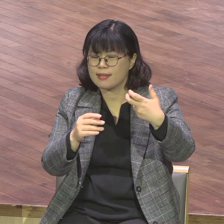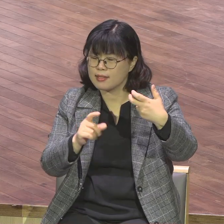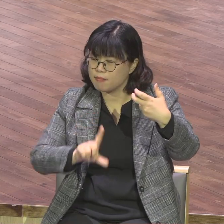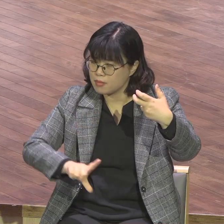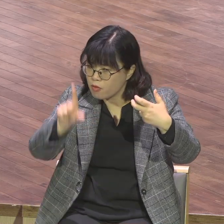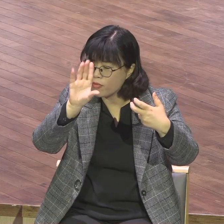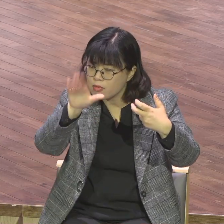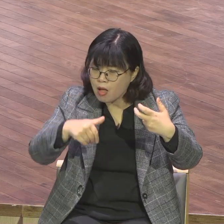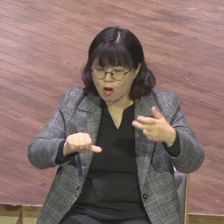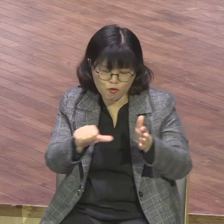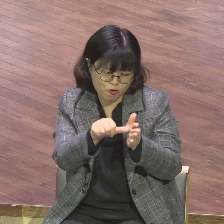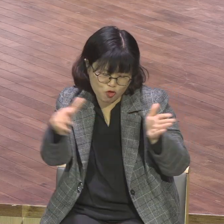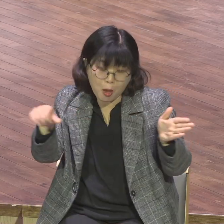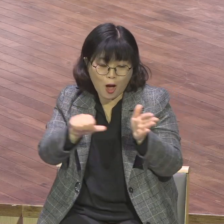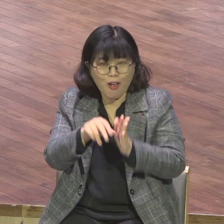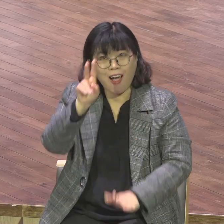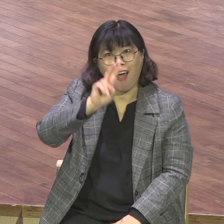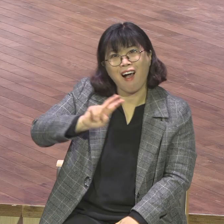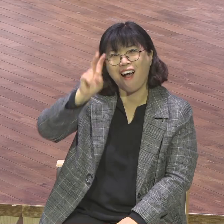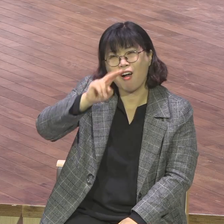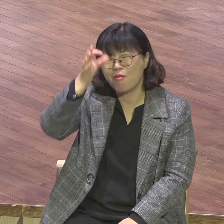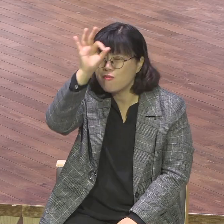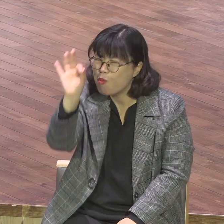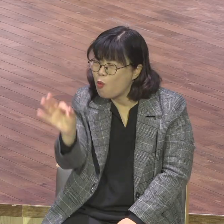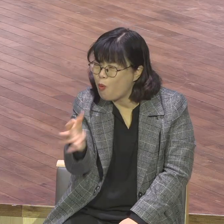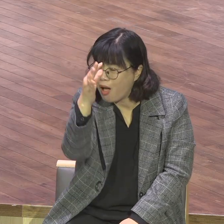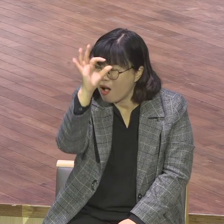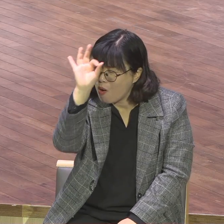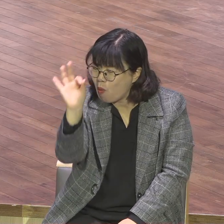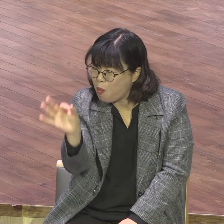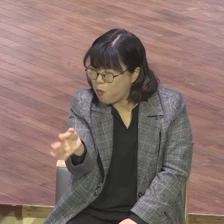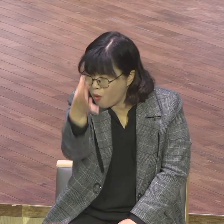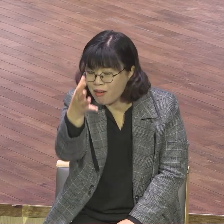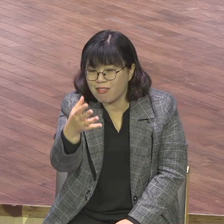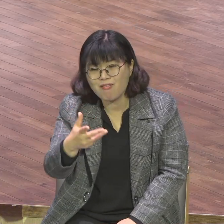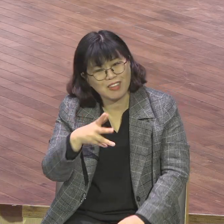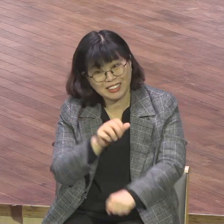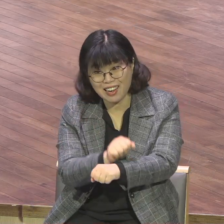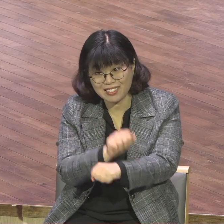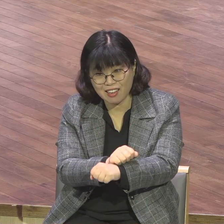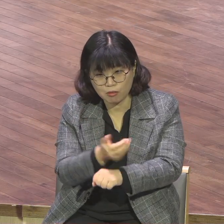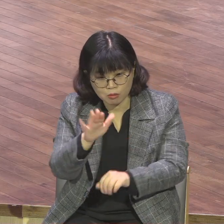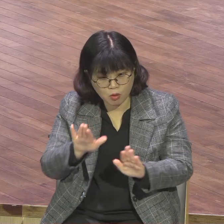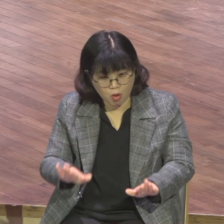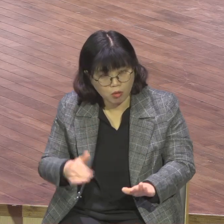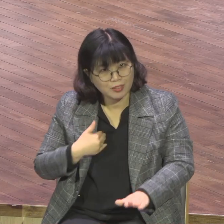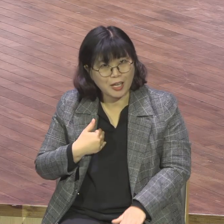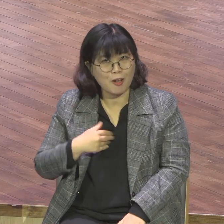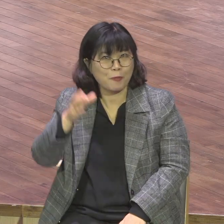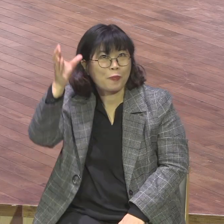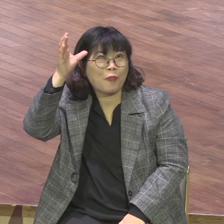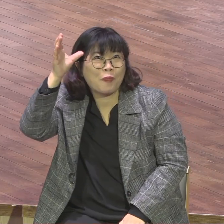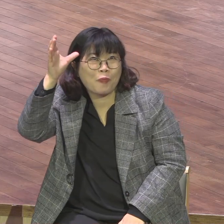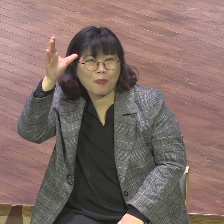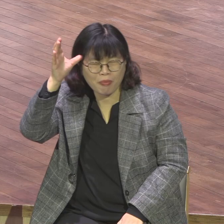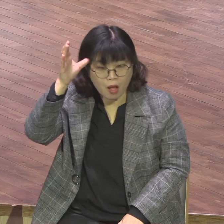버렸어. 내가 교회 다닌다고 하지 내가 볼 복음이 하나도 없어. 야,